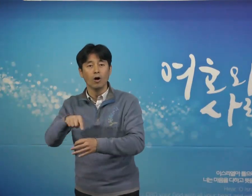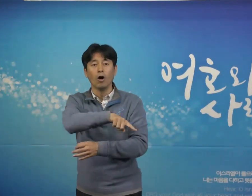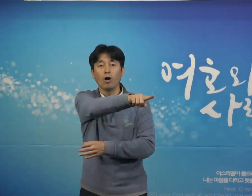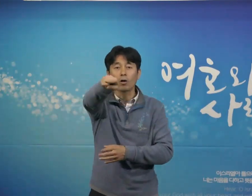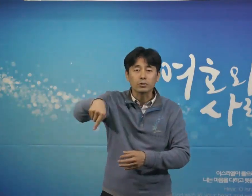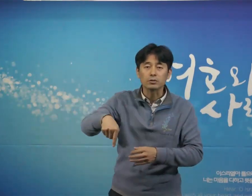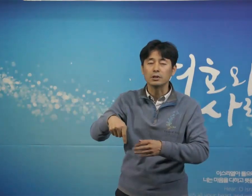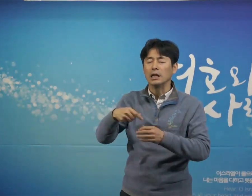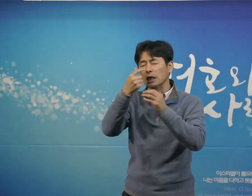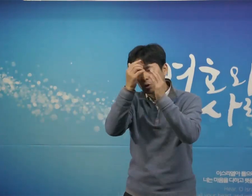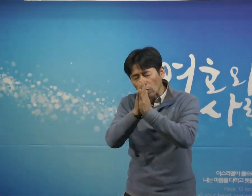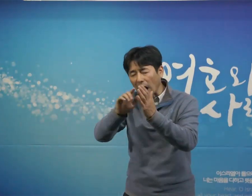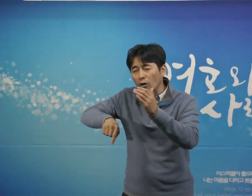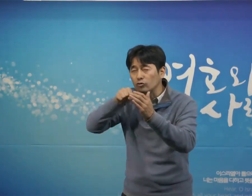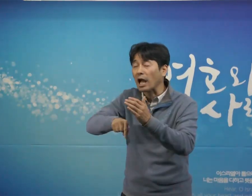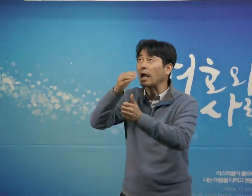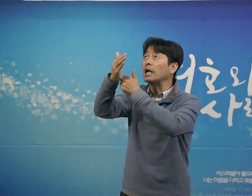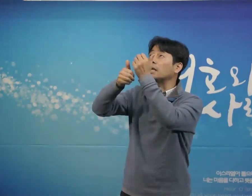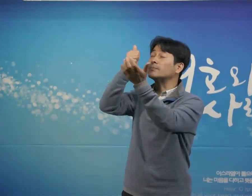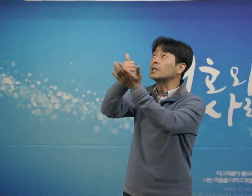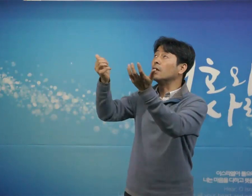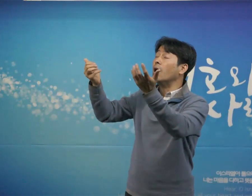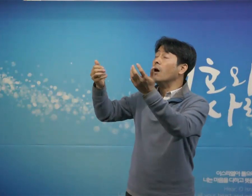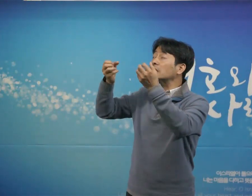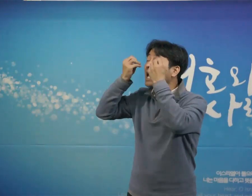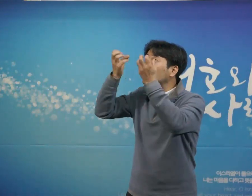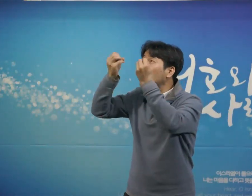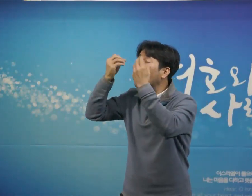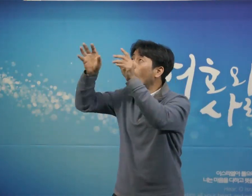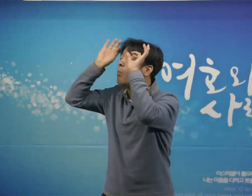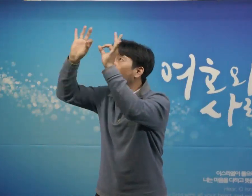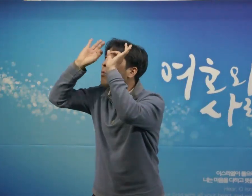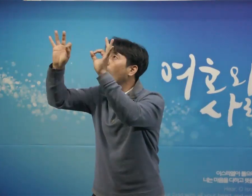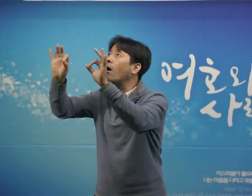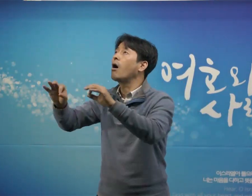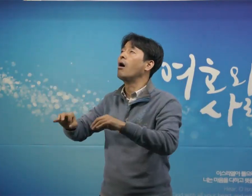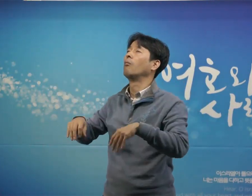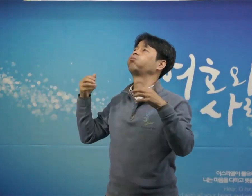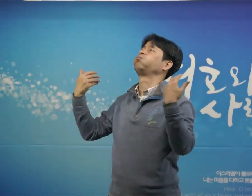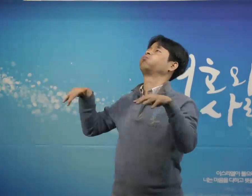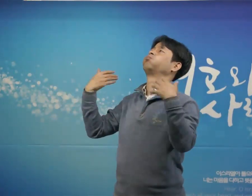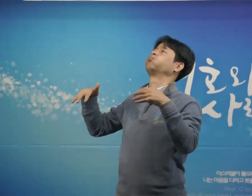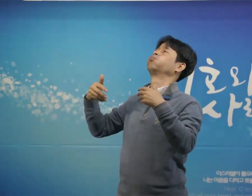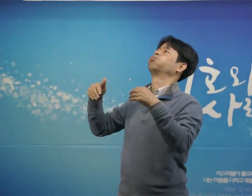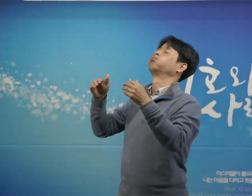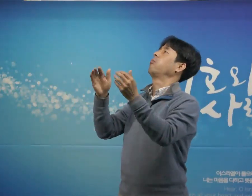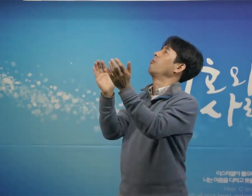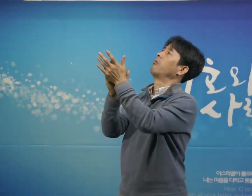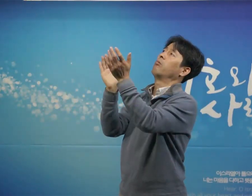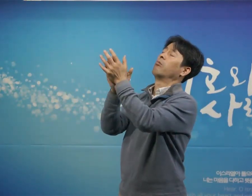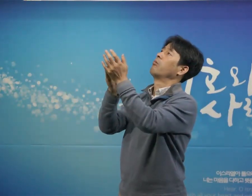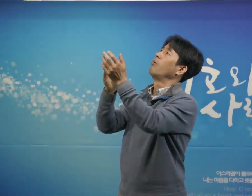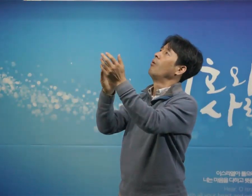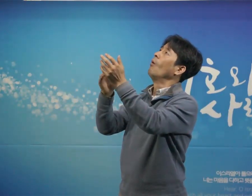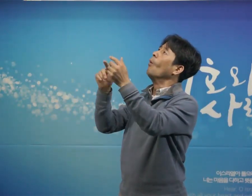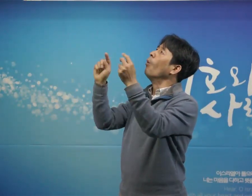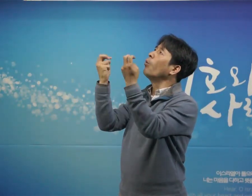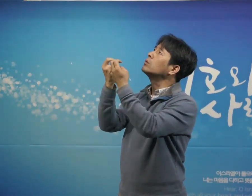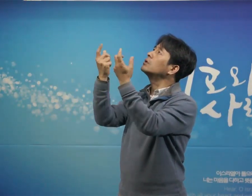여러분들을 사용하시고 여러분들이 기도 가운데 하나님의 그 새 일의 행하심을 보면서